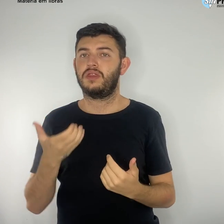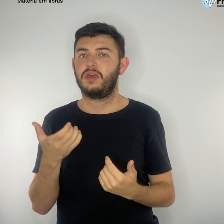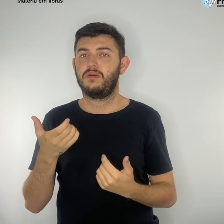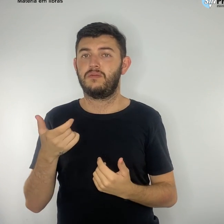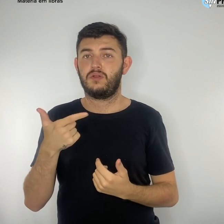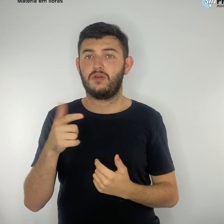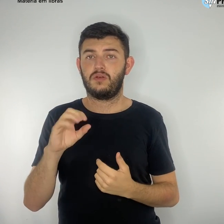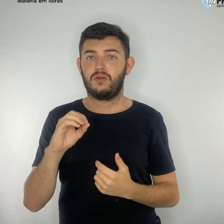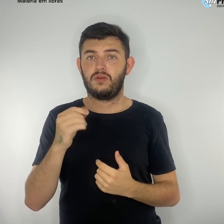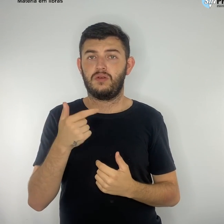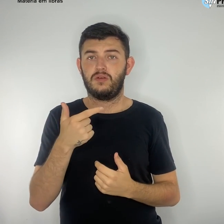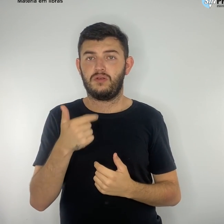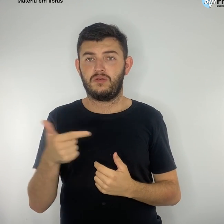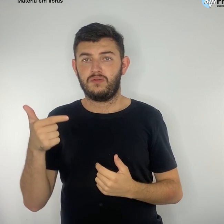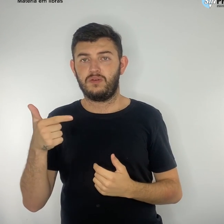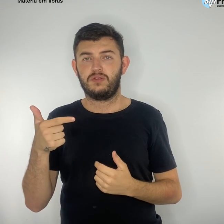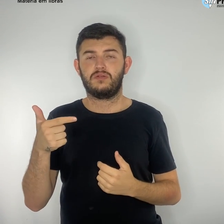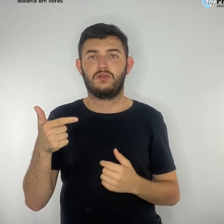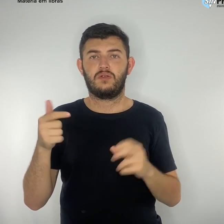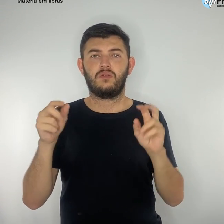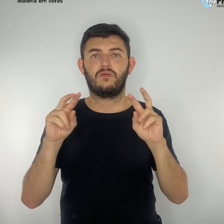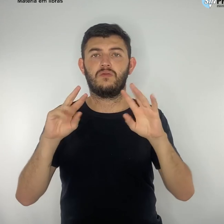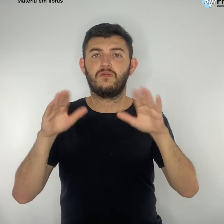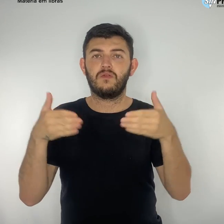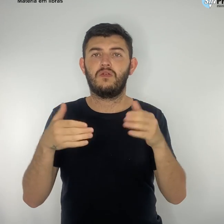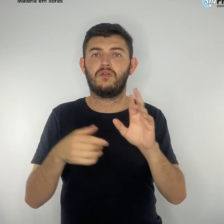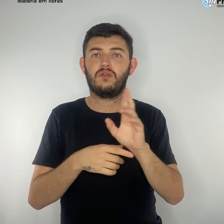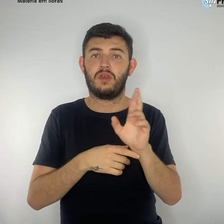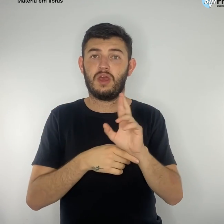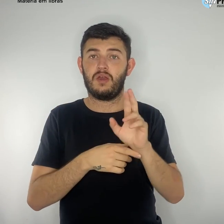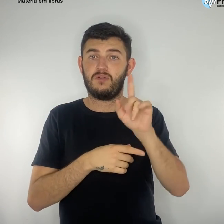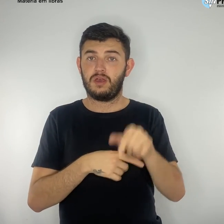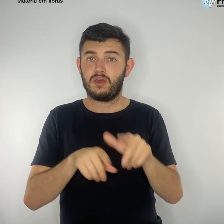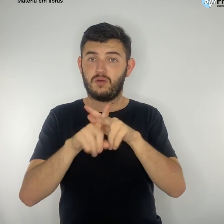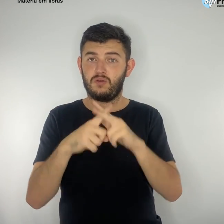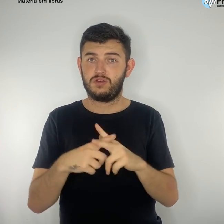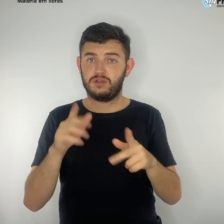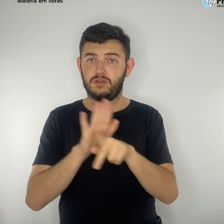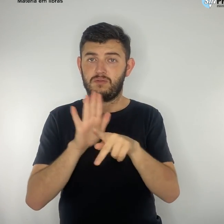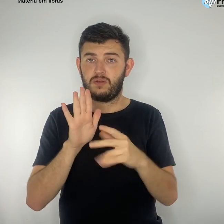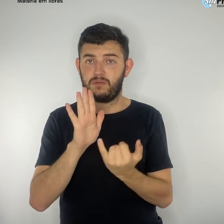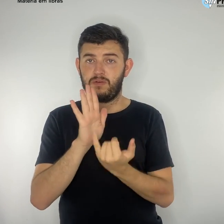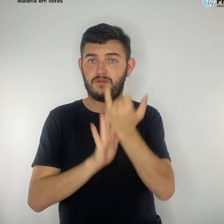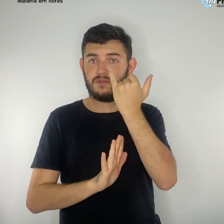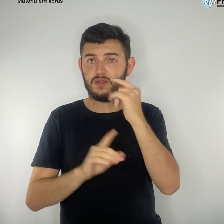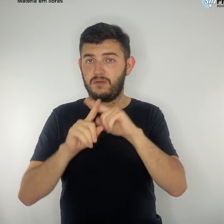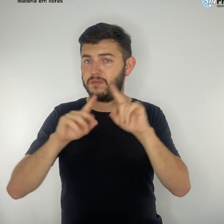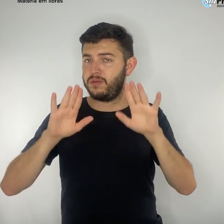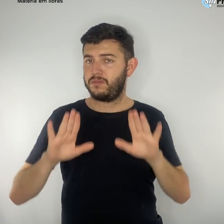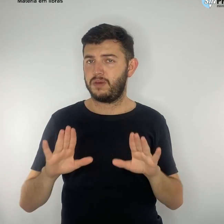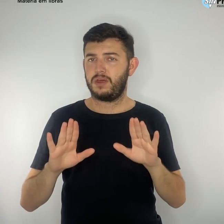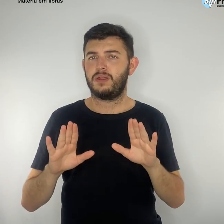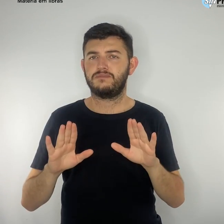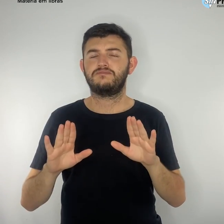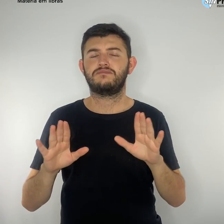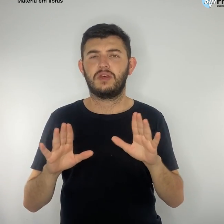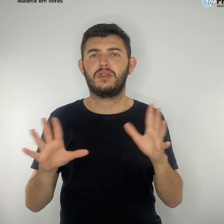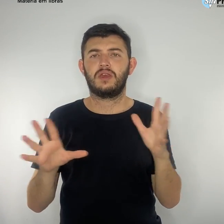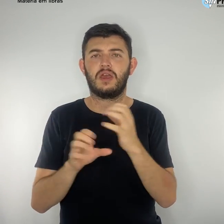termos reais, ou seja, corrigido pela inflação. No recorte mensal, o salário mínimo hoje